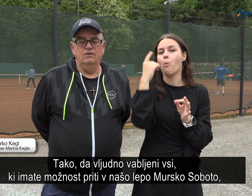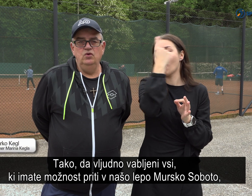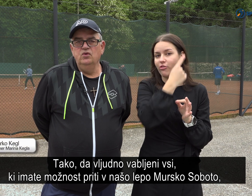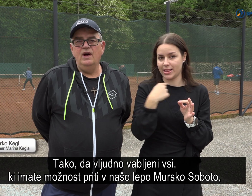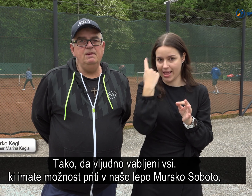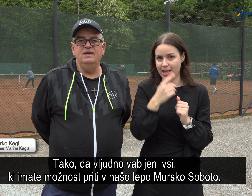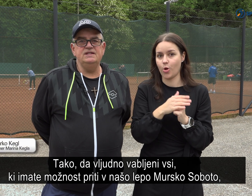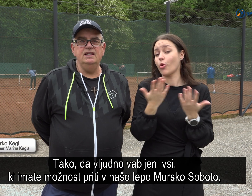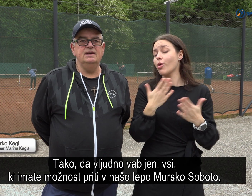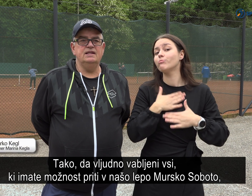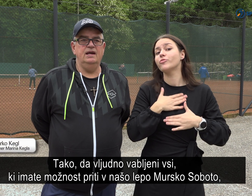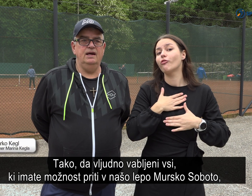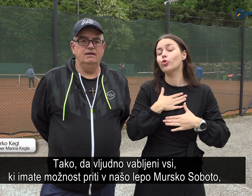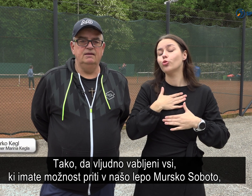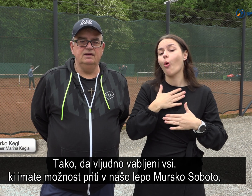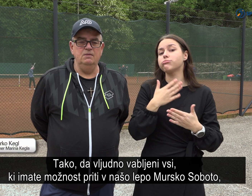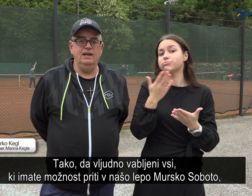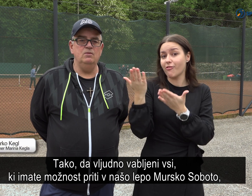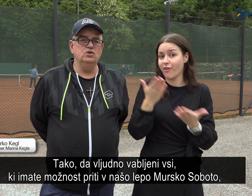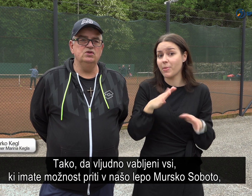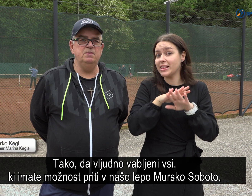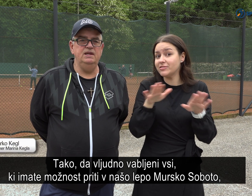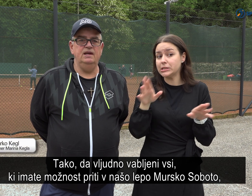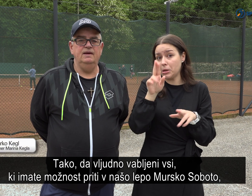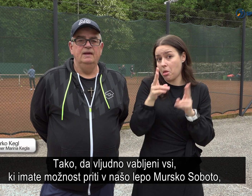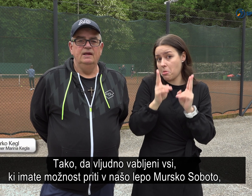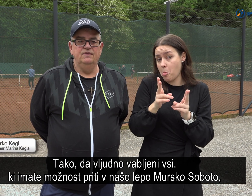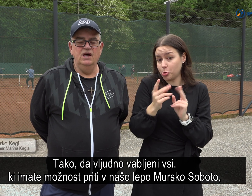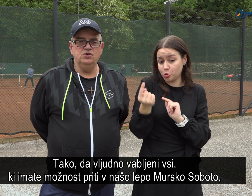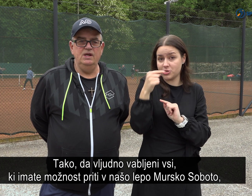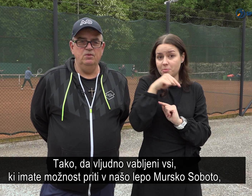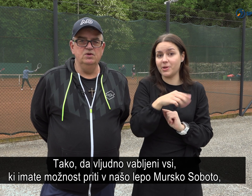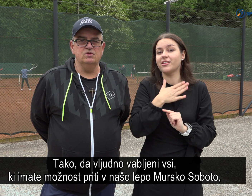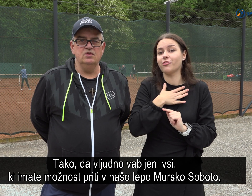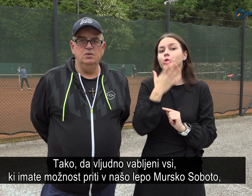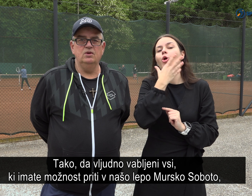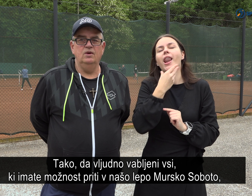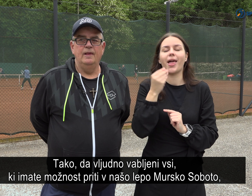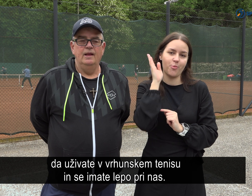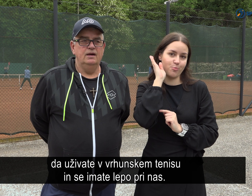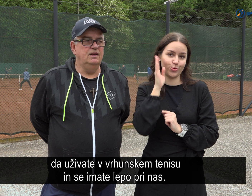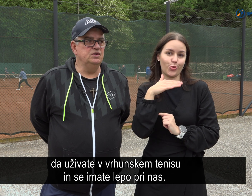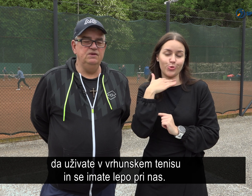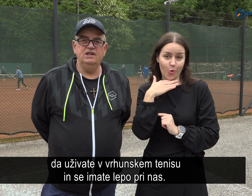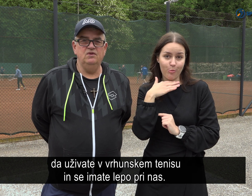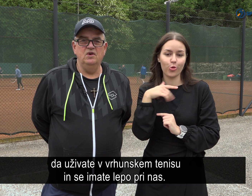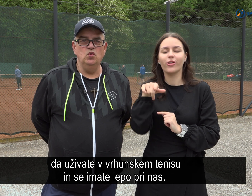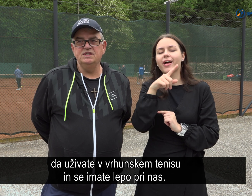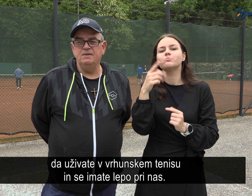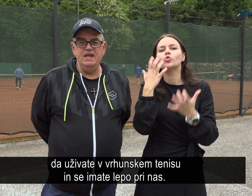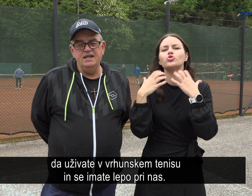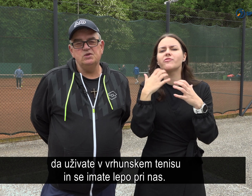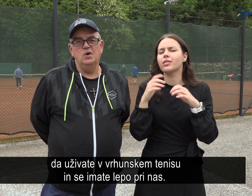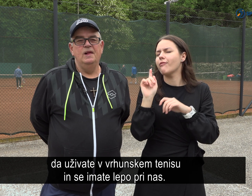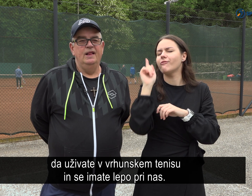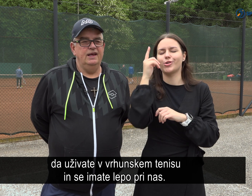Tako da vljudno vabljeni vsi, ki imate možnost priti v našo lepo Mursko Soboto, da uživate v